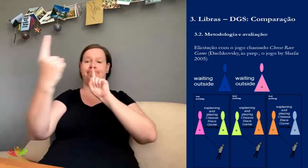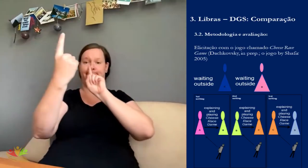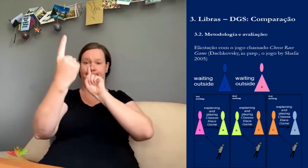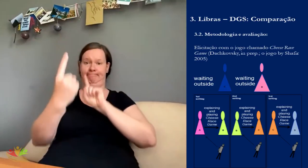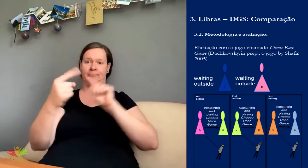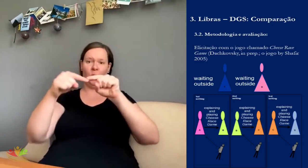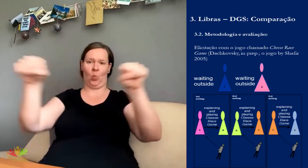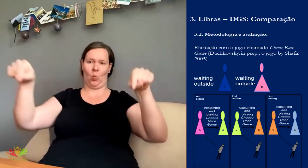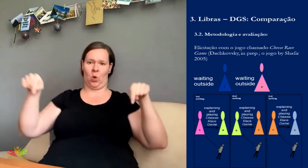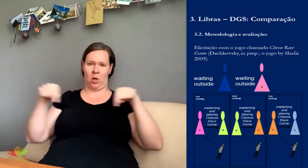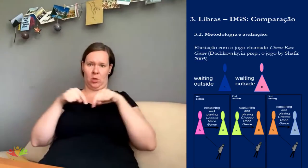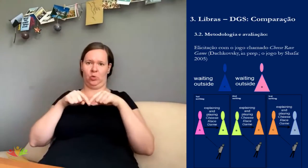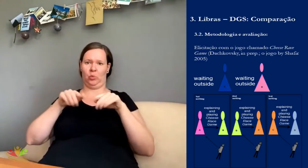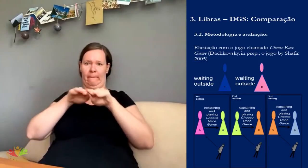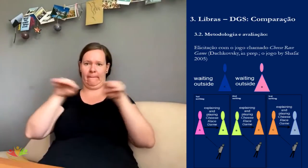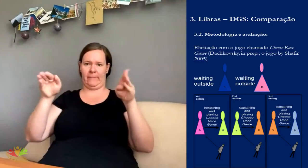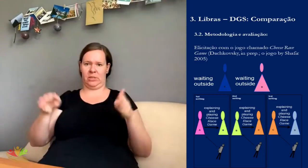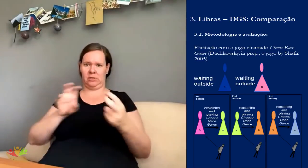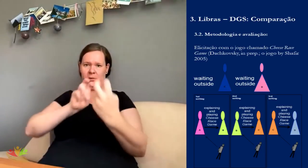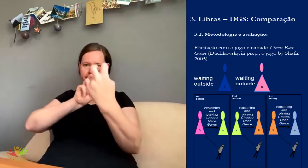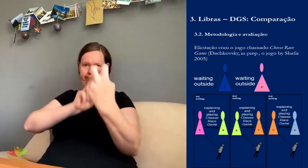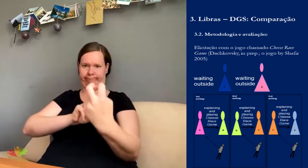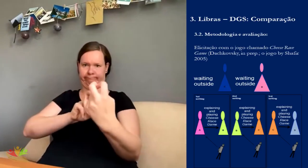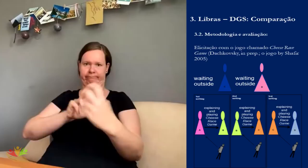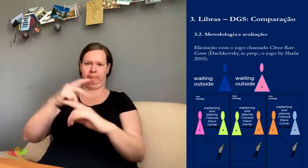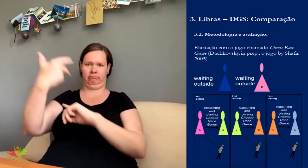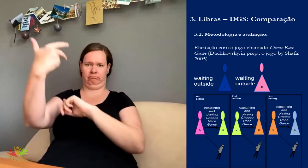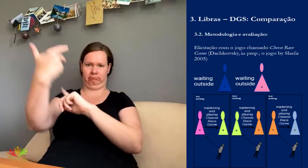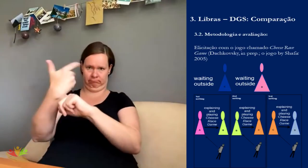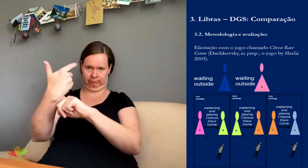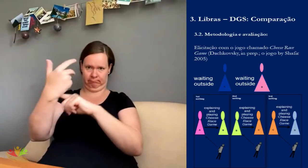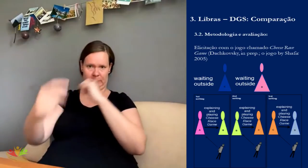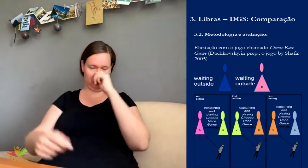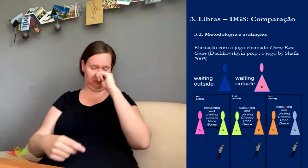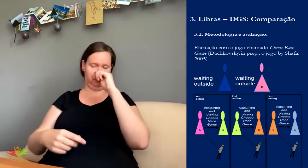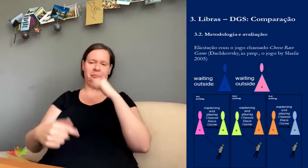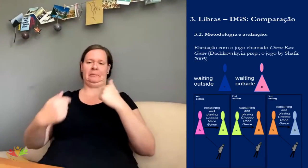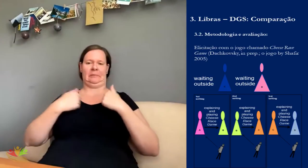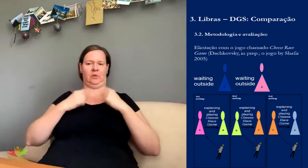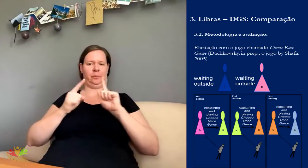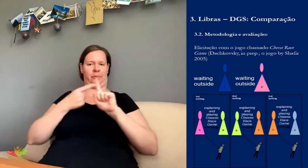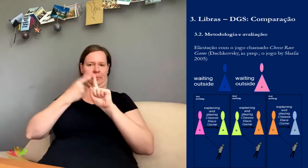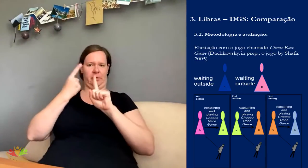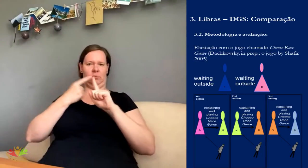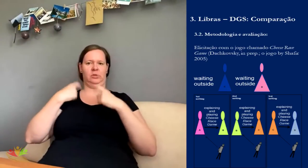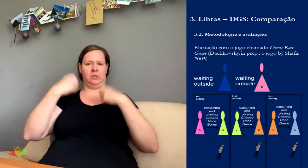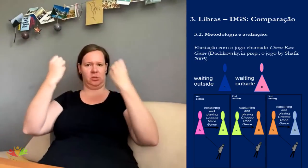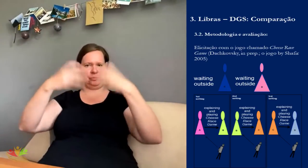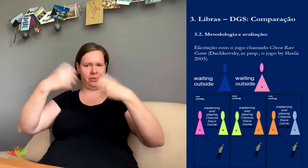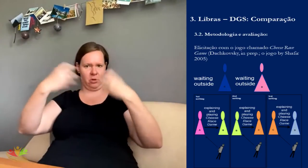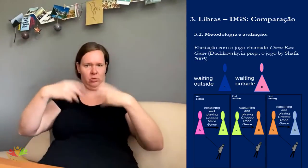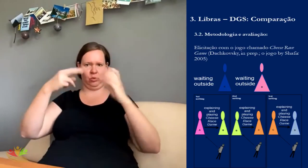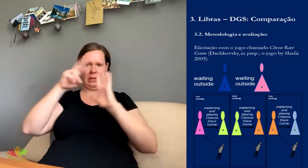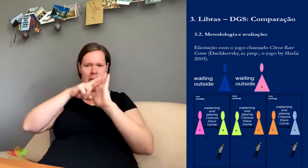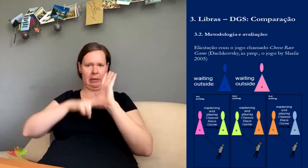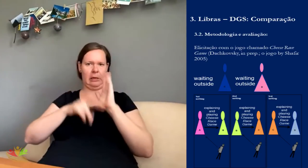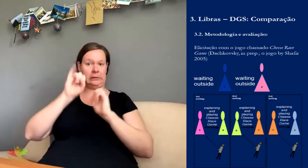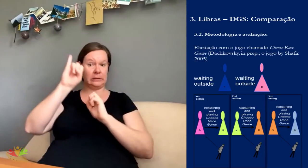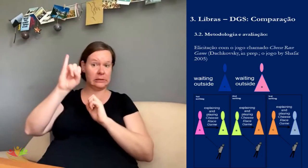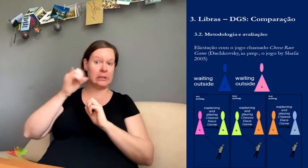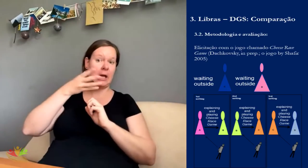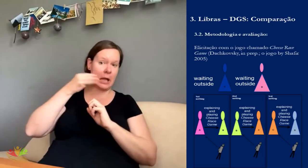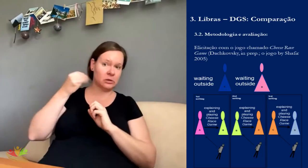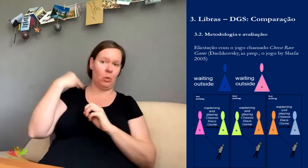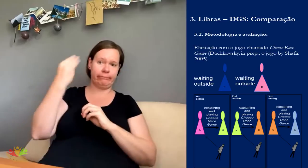momentos diferentes, né? E a gente se encontrava numa mesa, né? num jogo, e essa sessão era